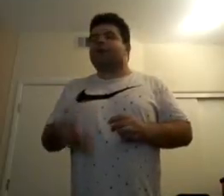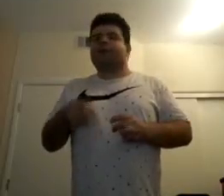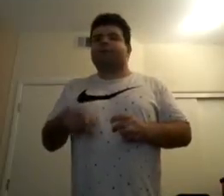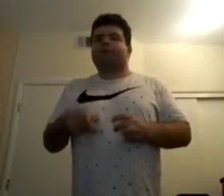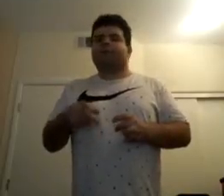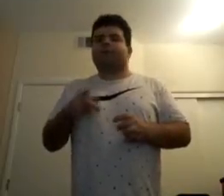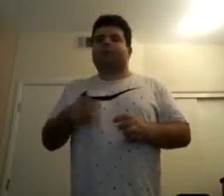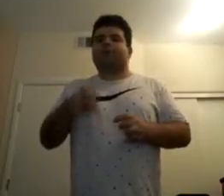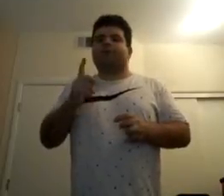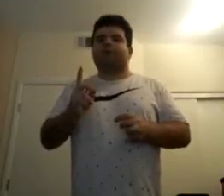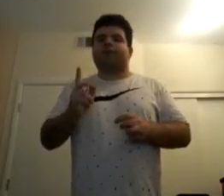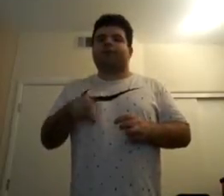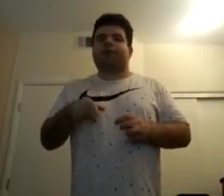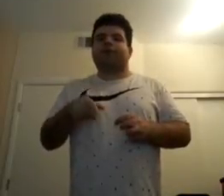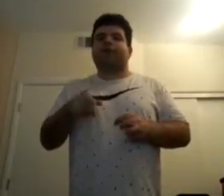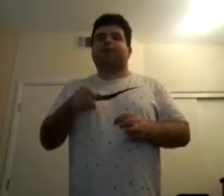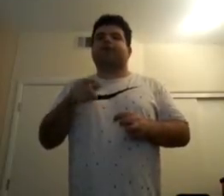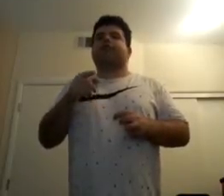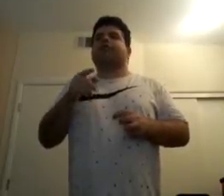Manny, Emma, Manny.